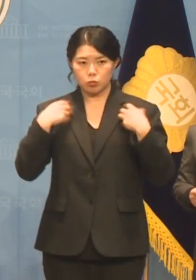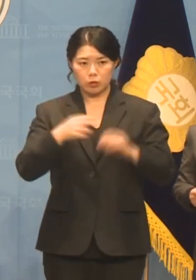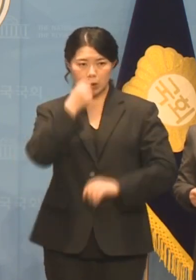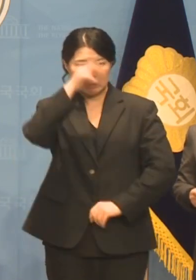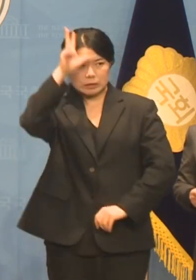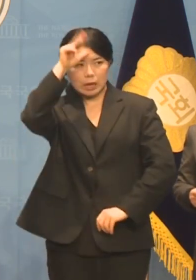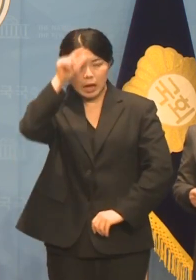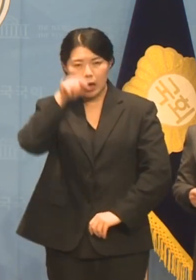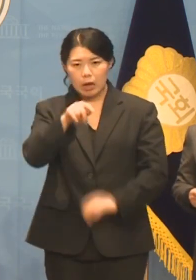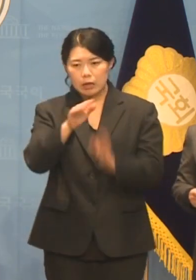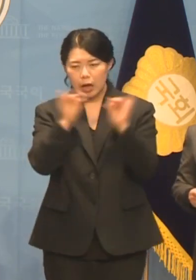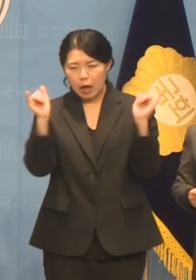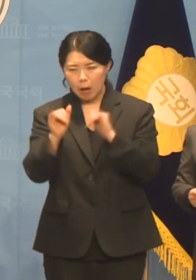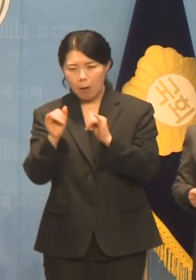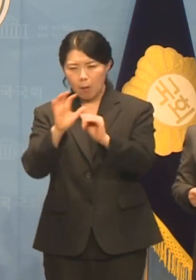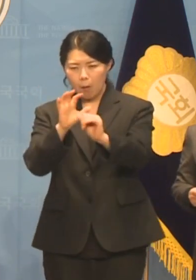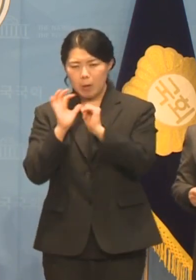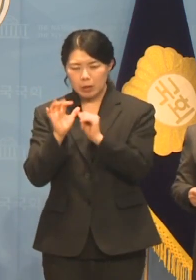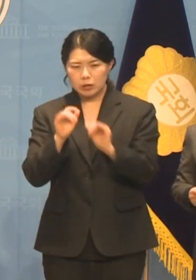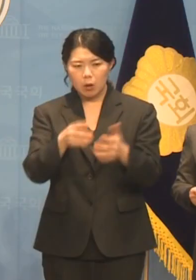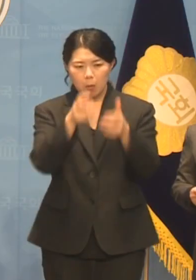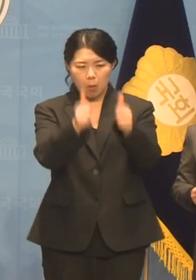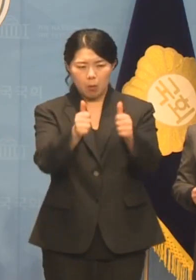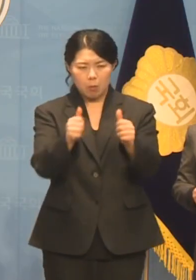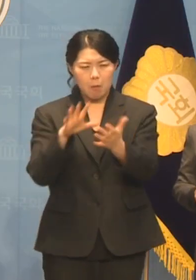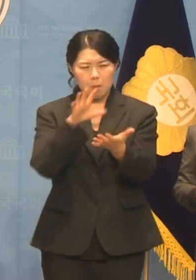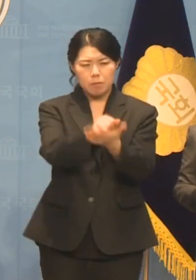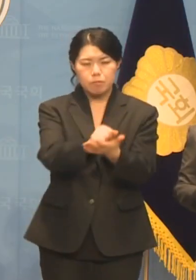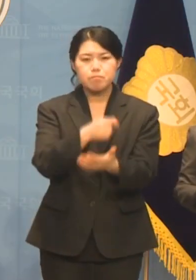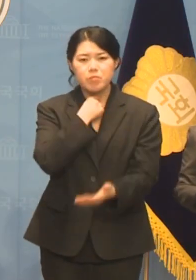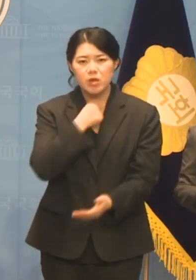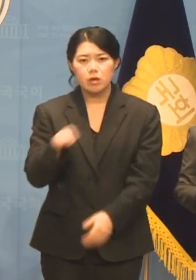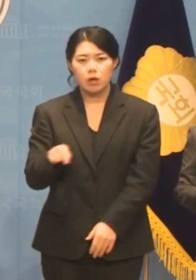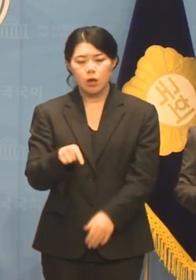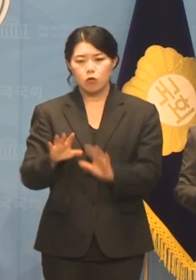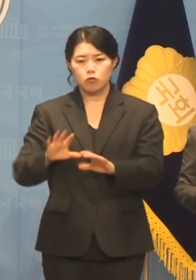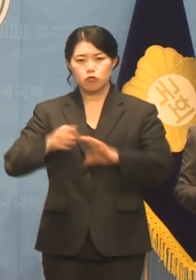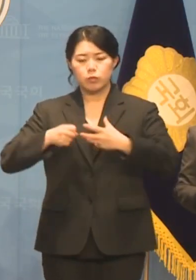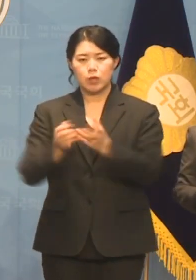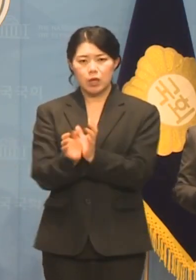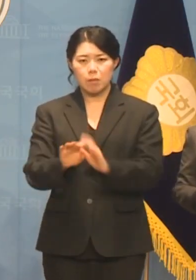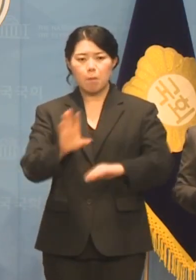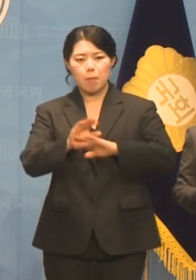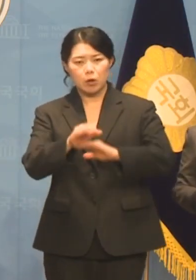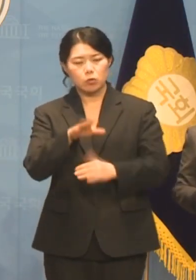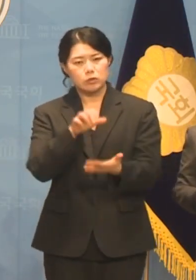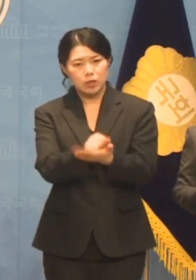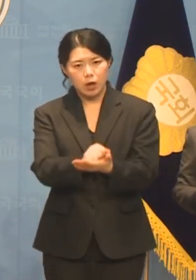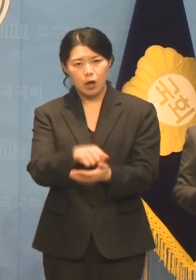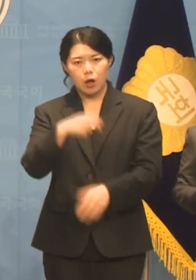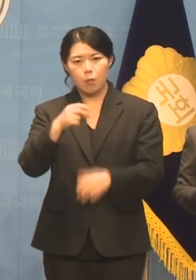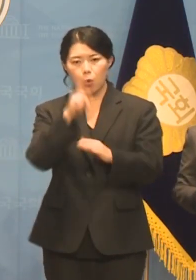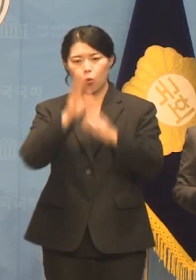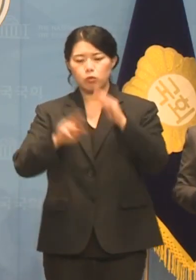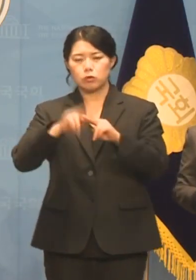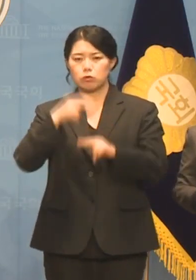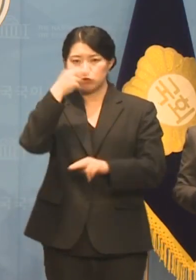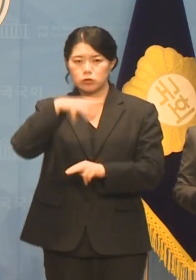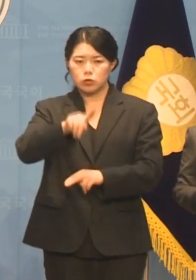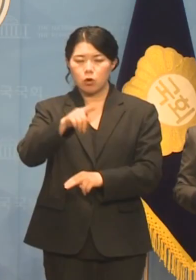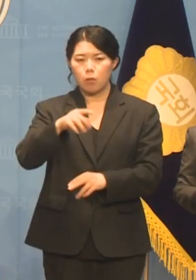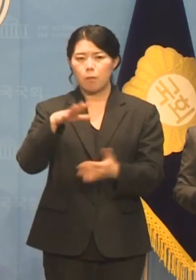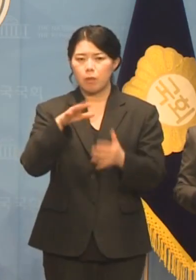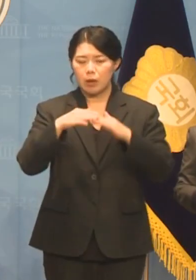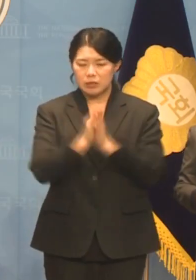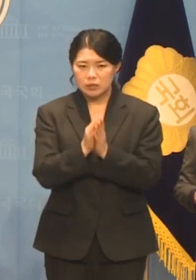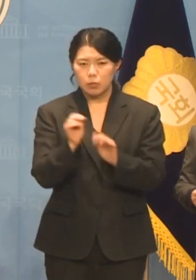통해 사법부를 장악하려 하고 있습니다. 국민의힘은 공영방송 장악, 공수처 폐지, 검찰, 경찰 권력 독점을